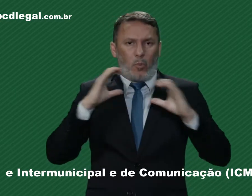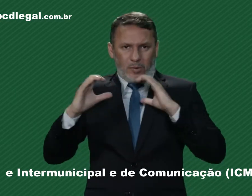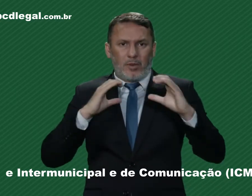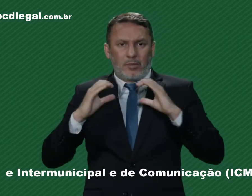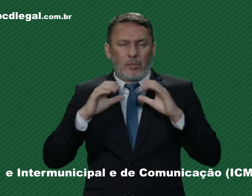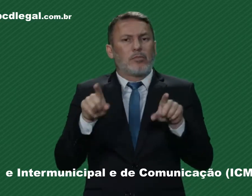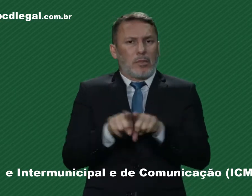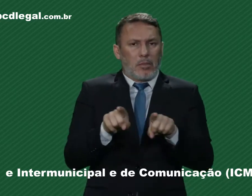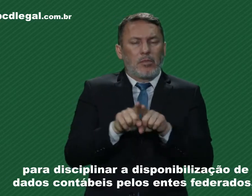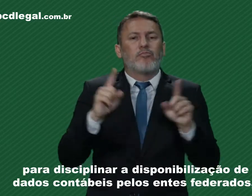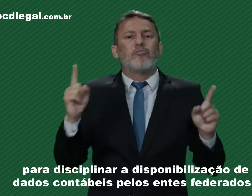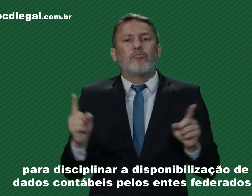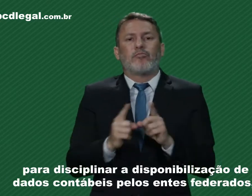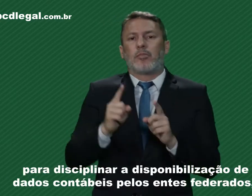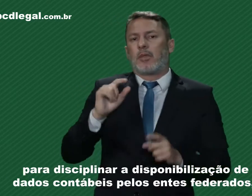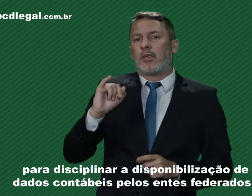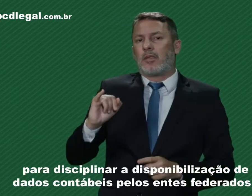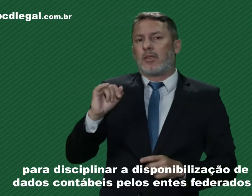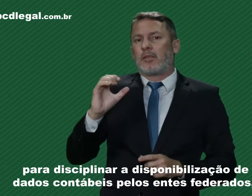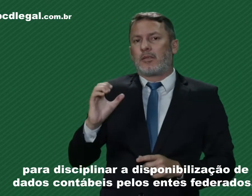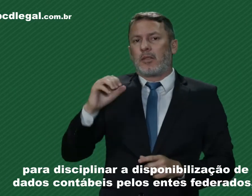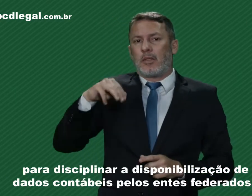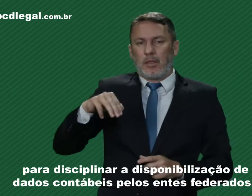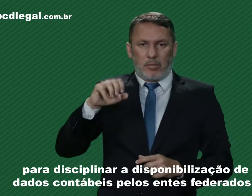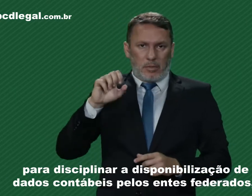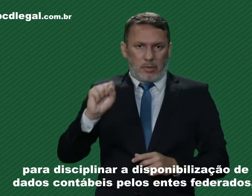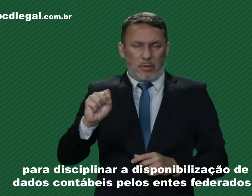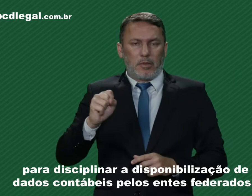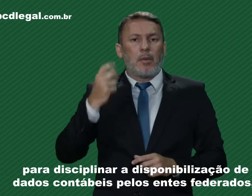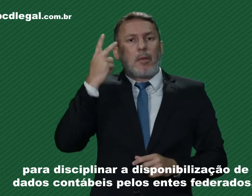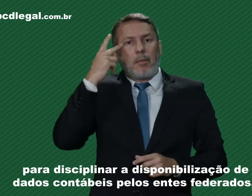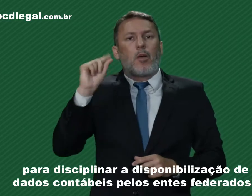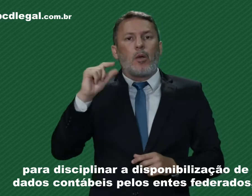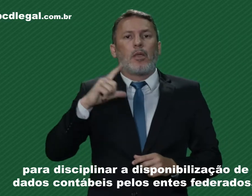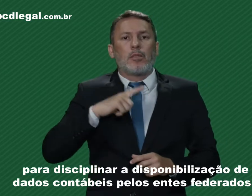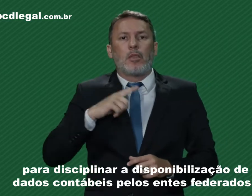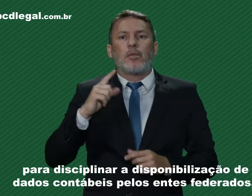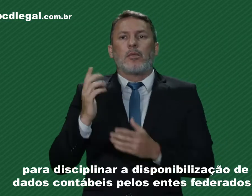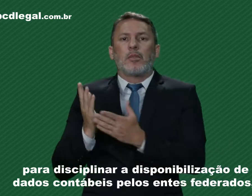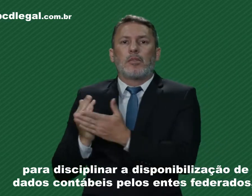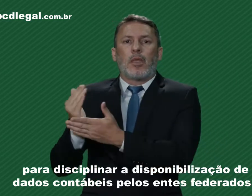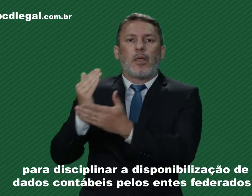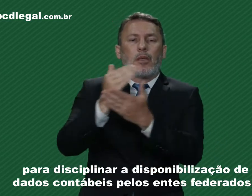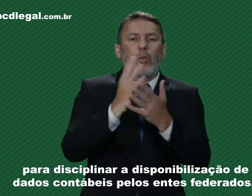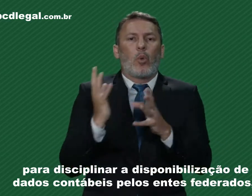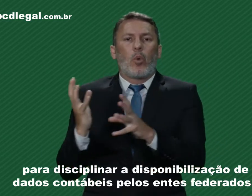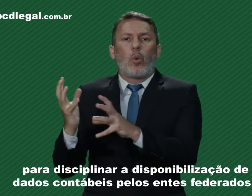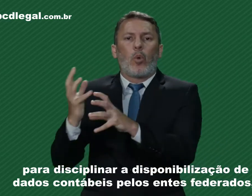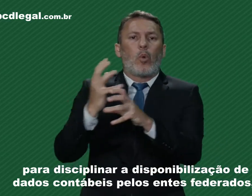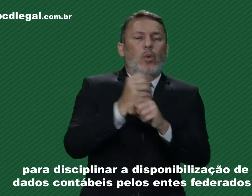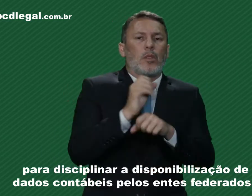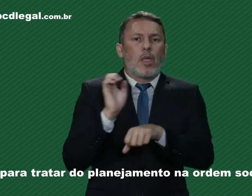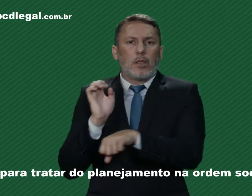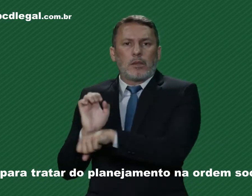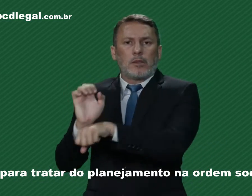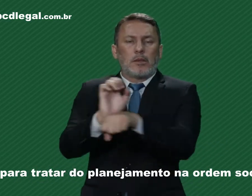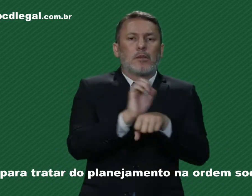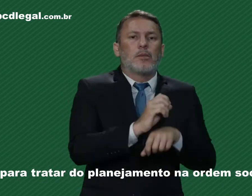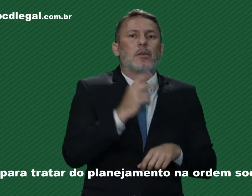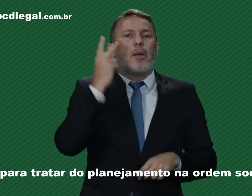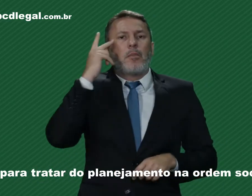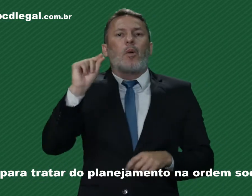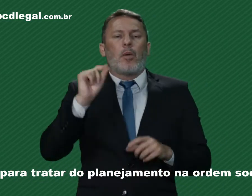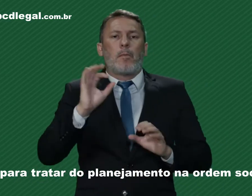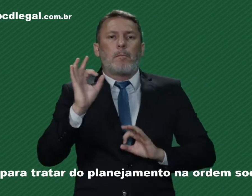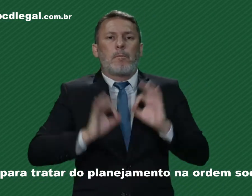comunicação ICMS para disciplinar a disponibilização de dados contábeis pelos entes federados para